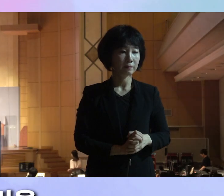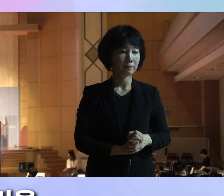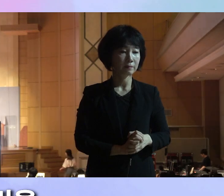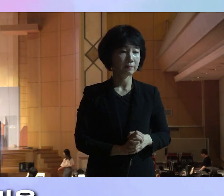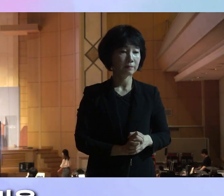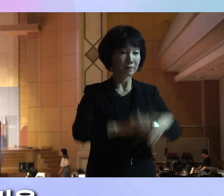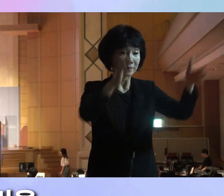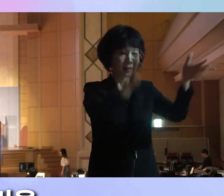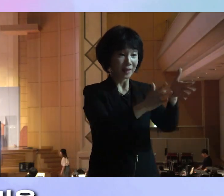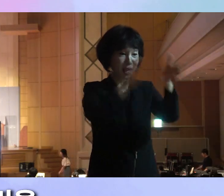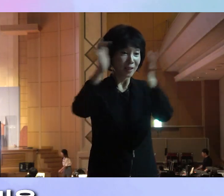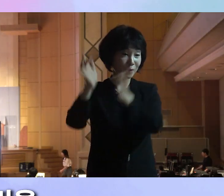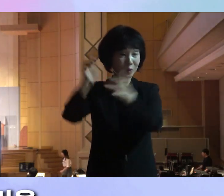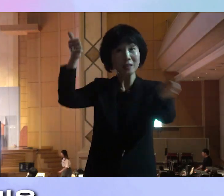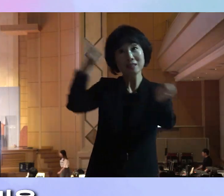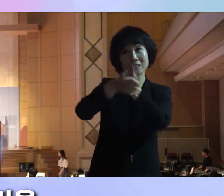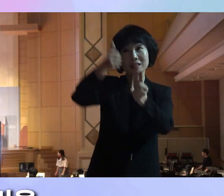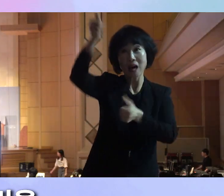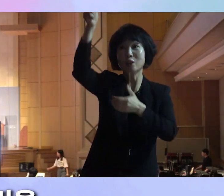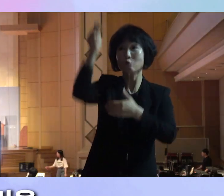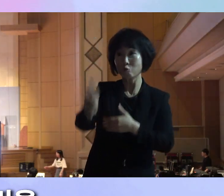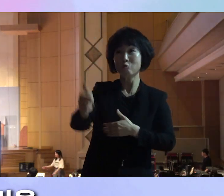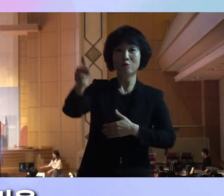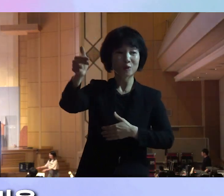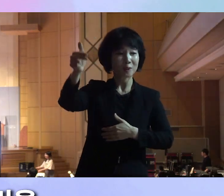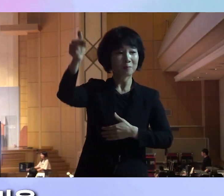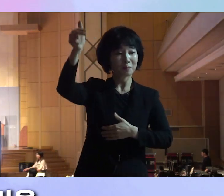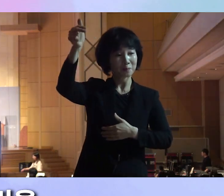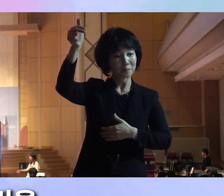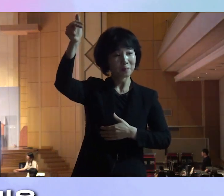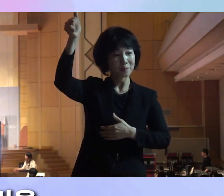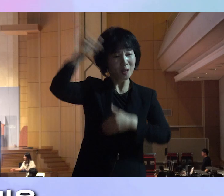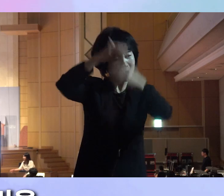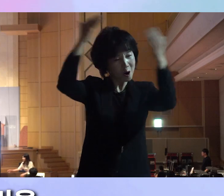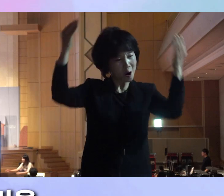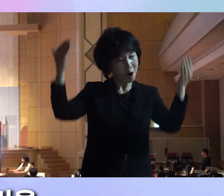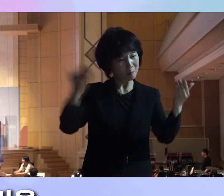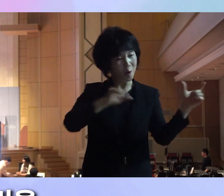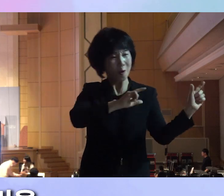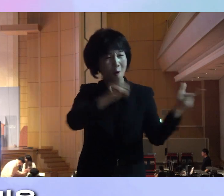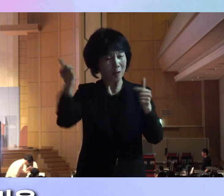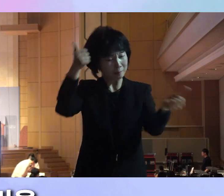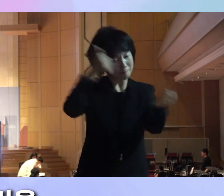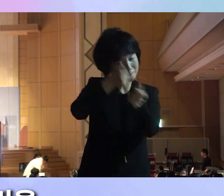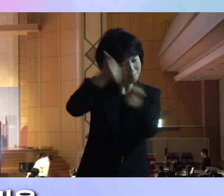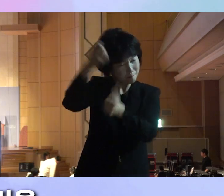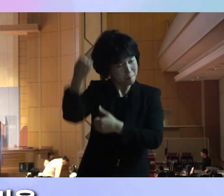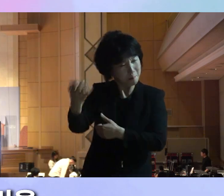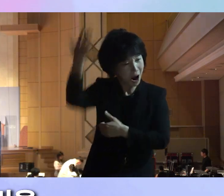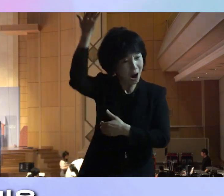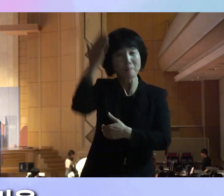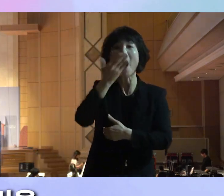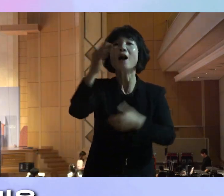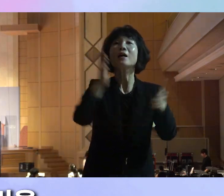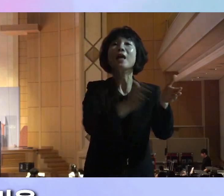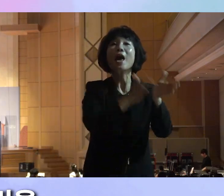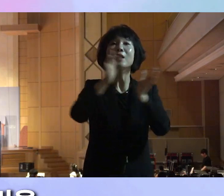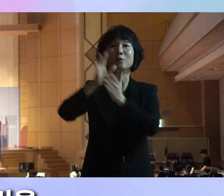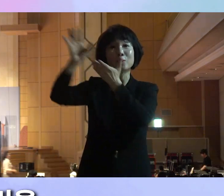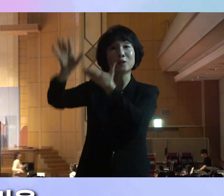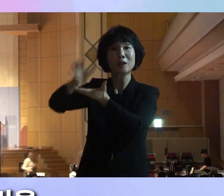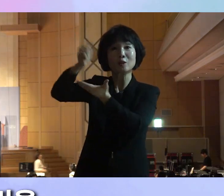예수 승리하신 주님 어둠 권세 모두 이기셨네